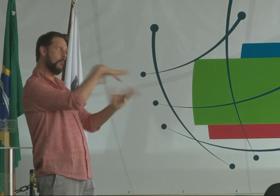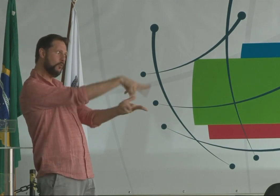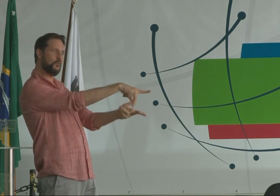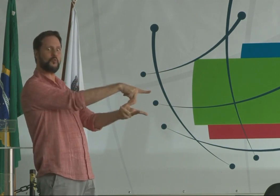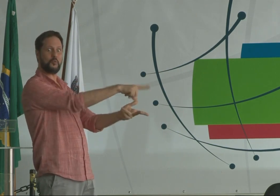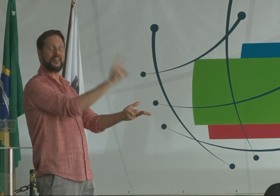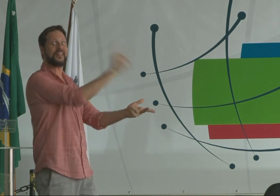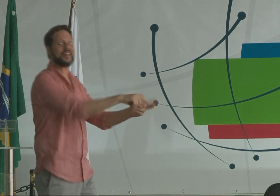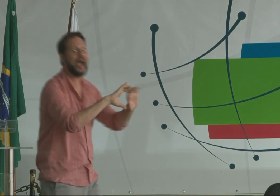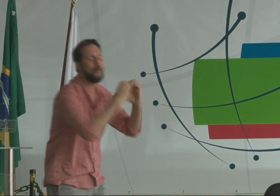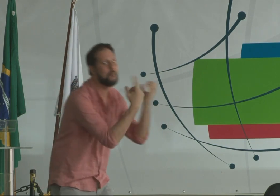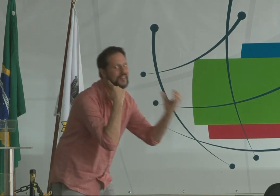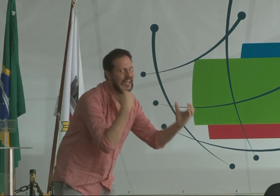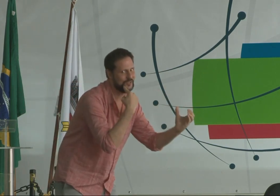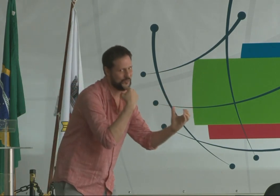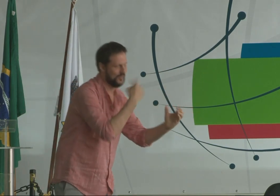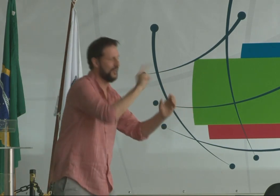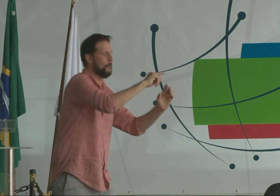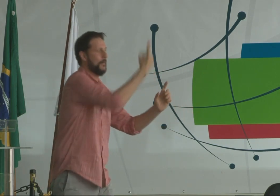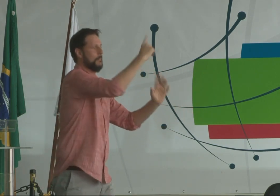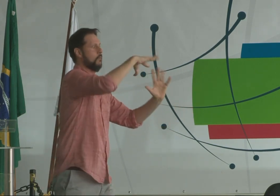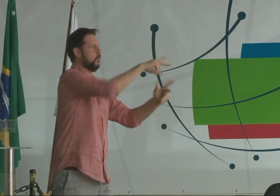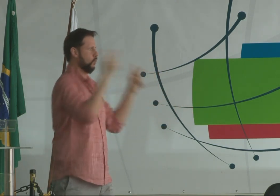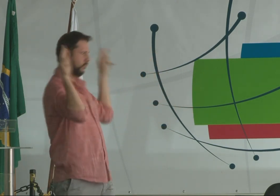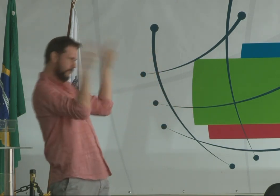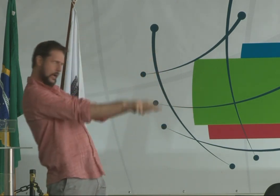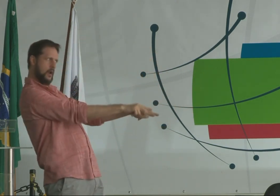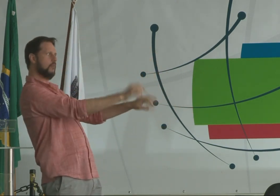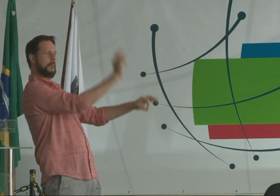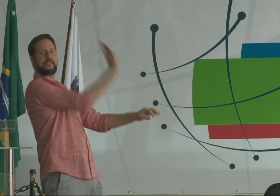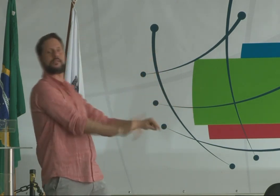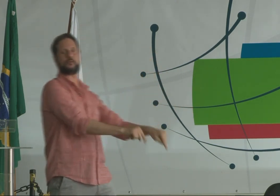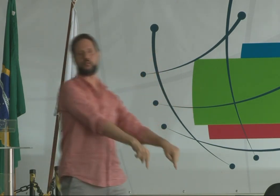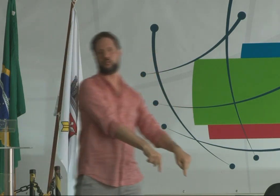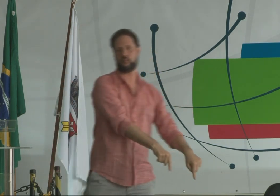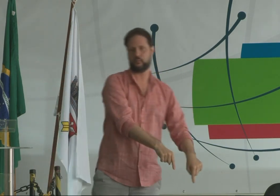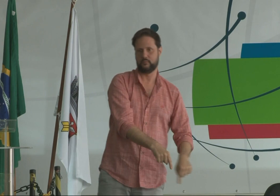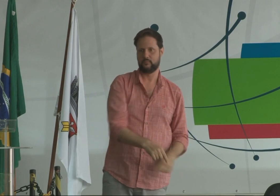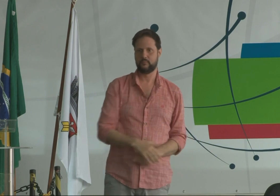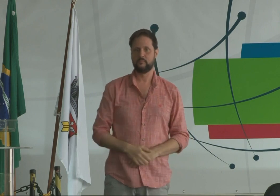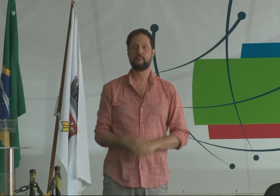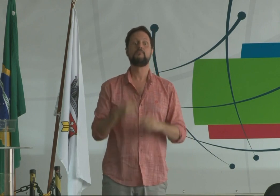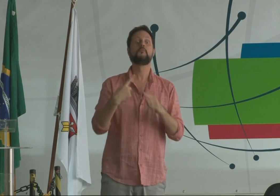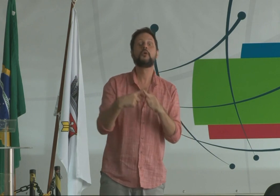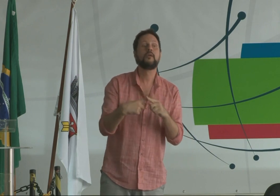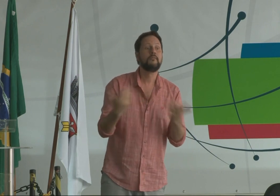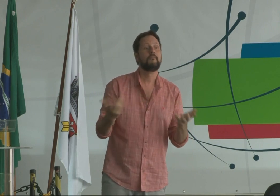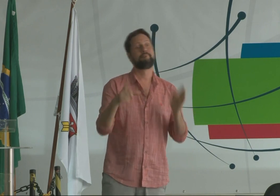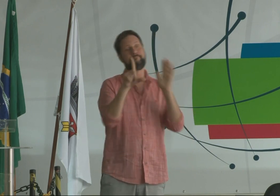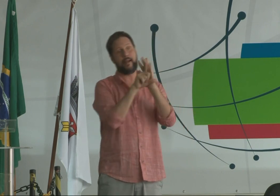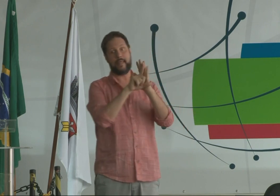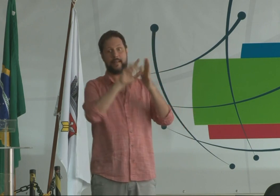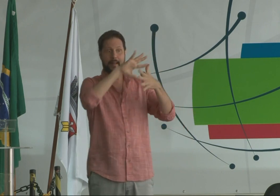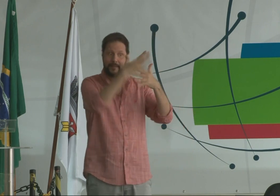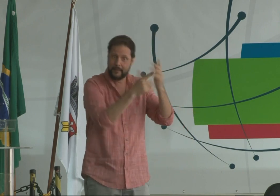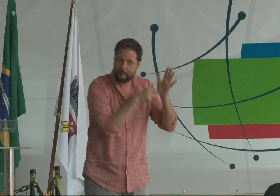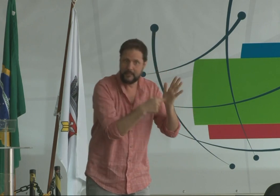visibilidade, aqui, da Comunidade Estuda Brasileira, ela já é significativa em comparação a esses outros países. Mas por que isso acontece?